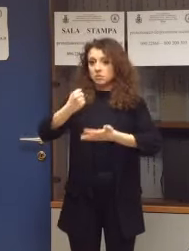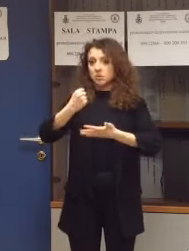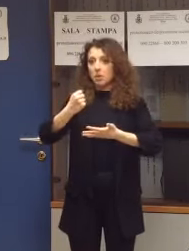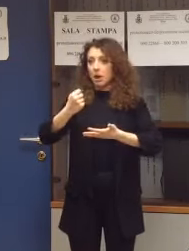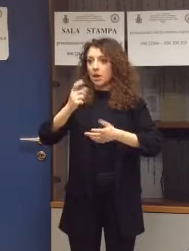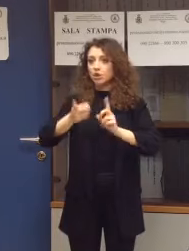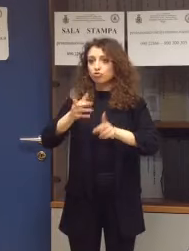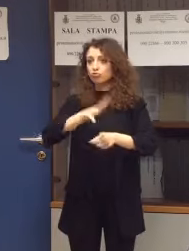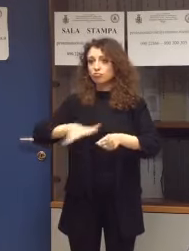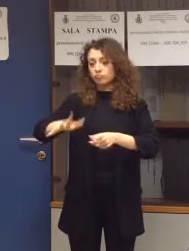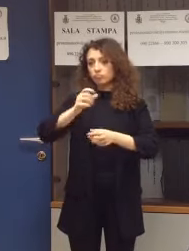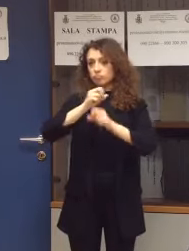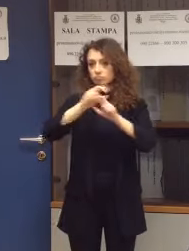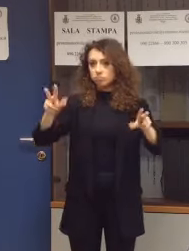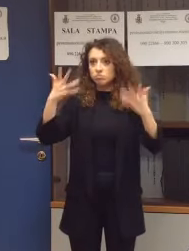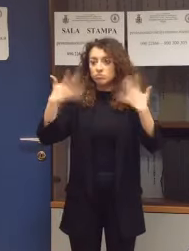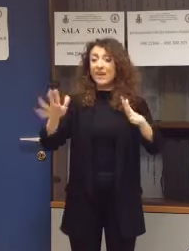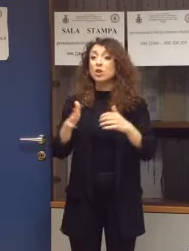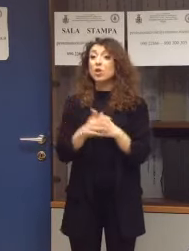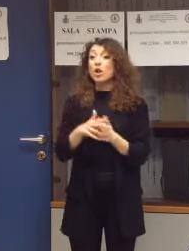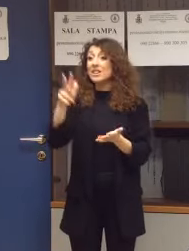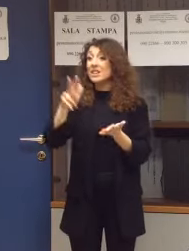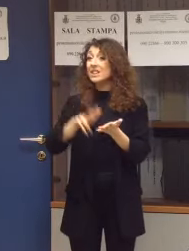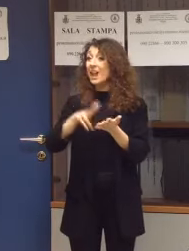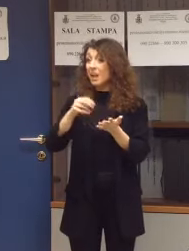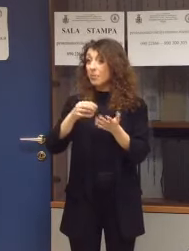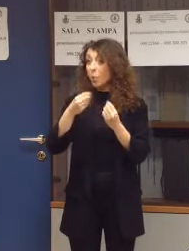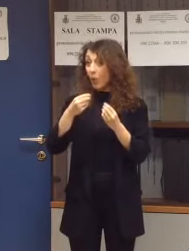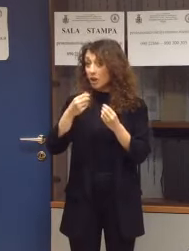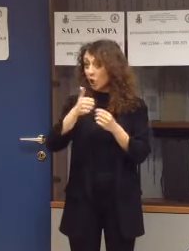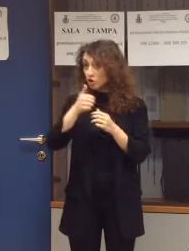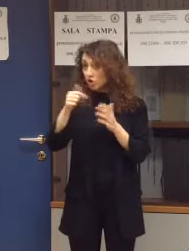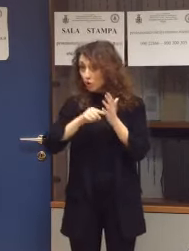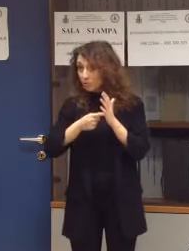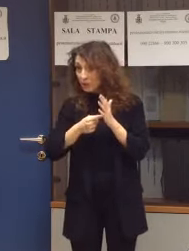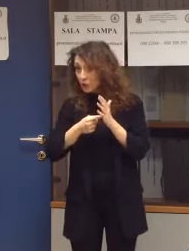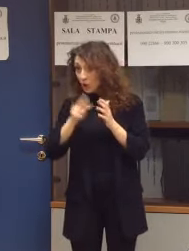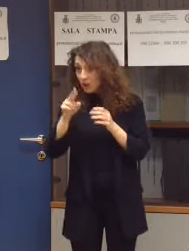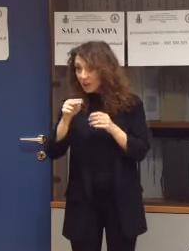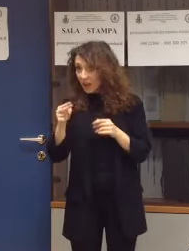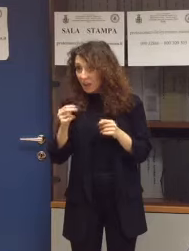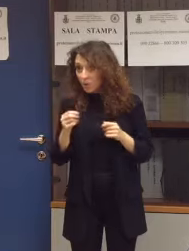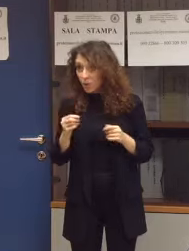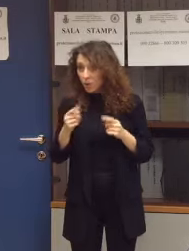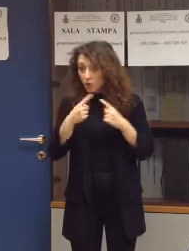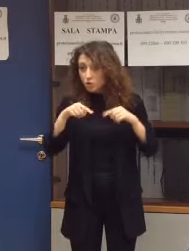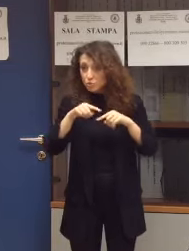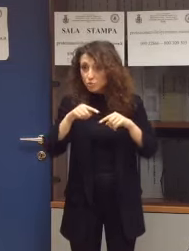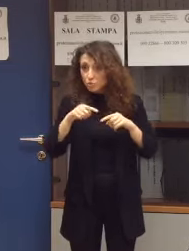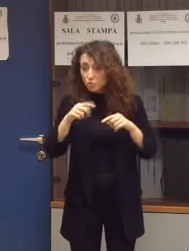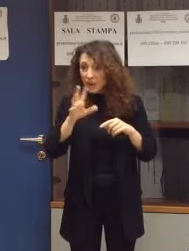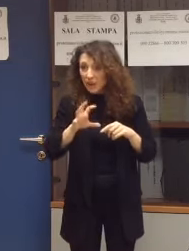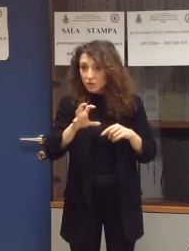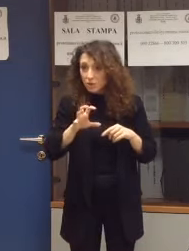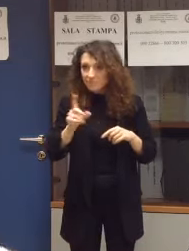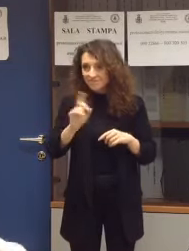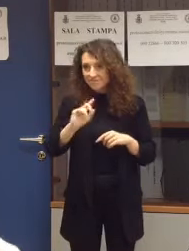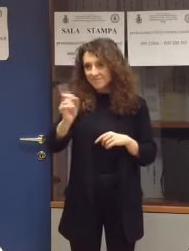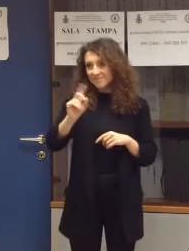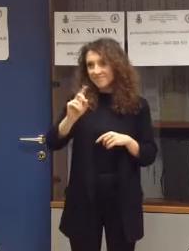La delibera ha messo a disposizione dei comuni non 100 milioni di euro, la delibera di giunta regionale, ma 30 milioni di